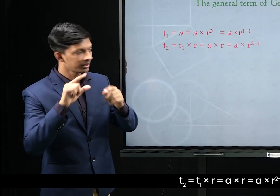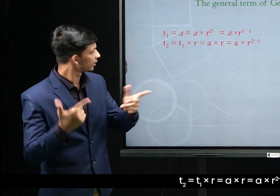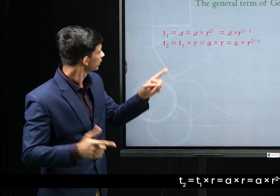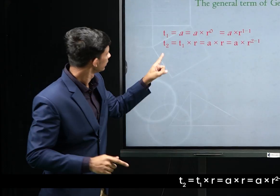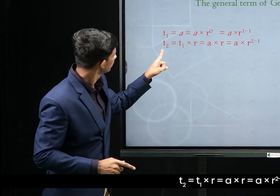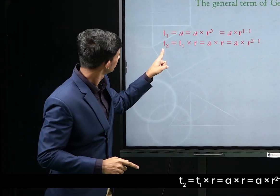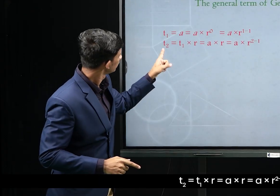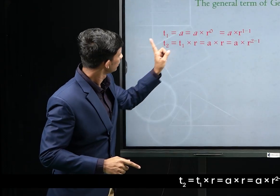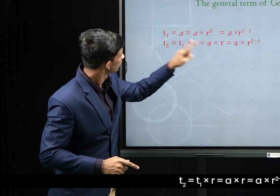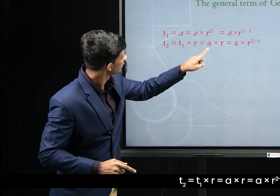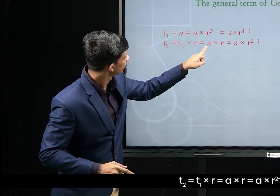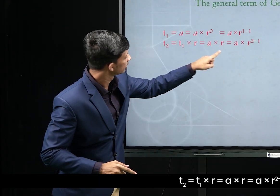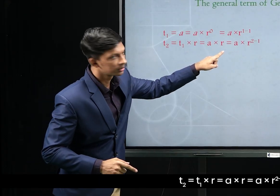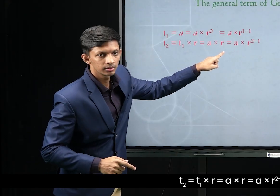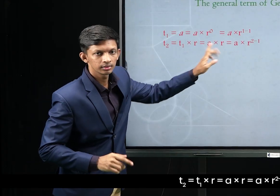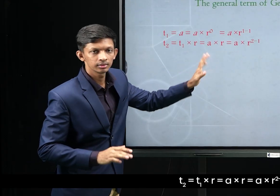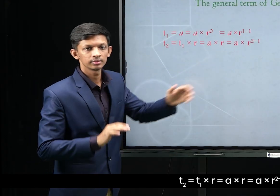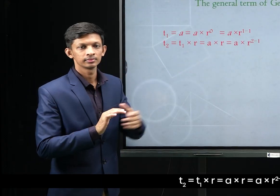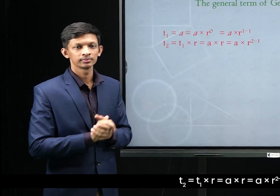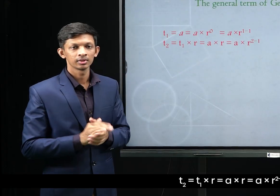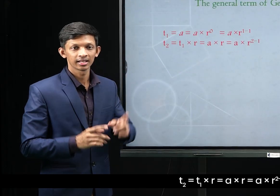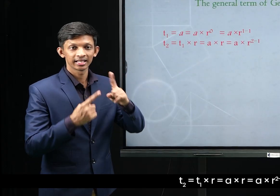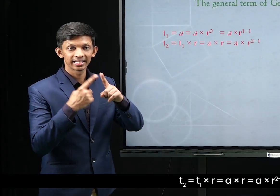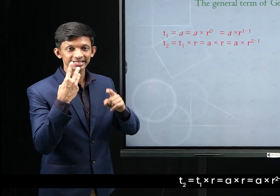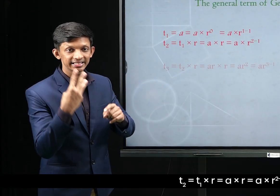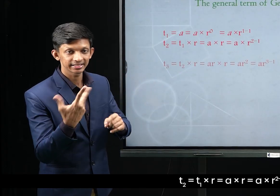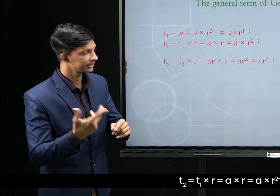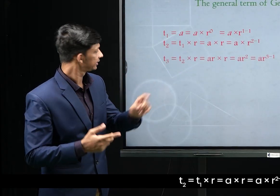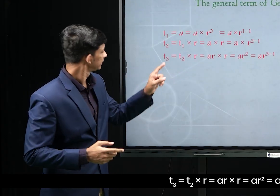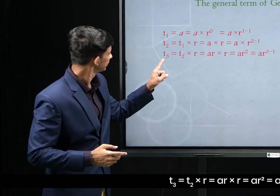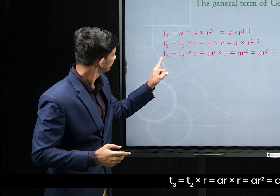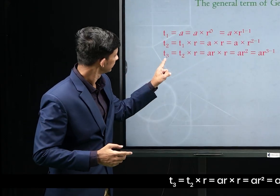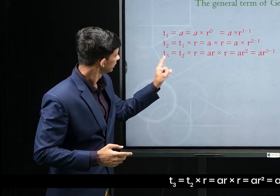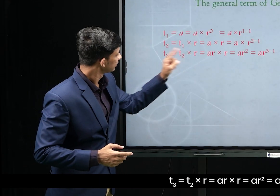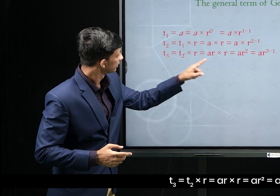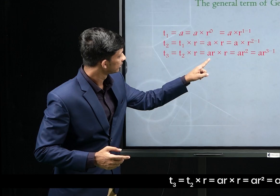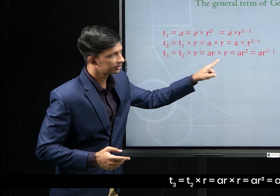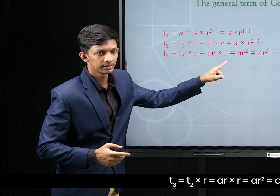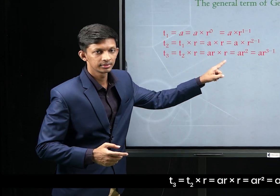T1 times R equals a times R equals a times R2 1. T3 equals